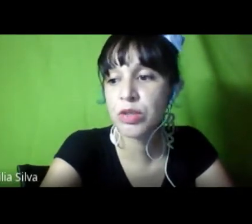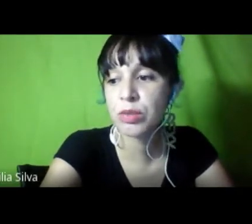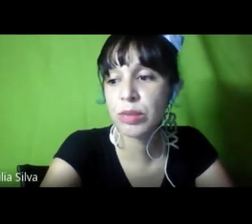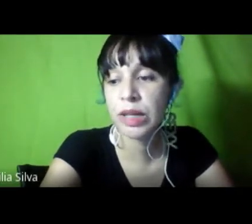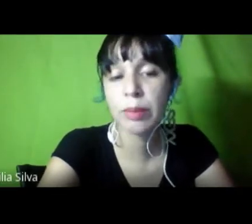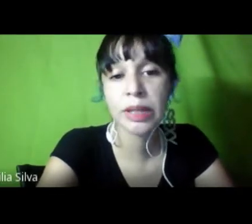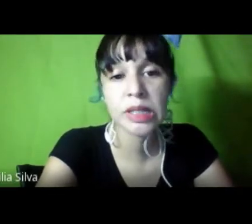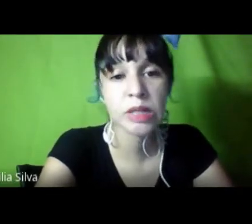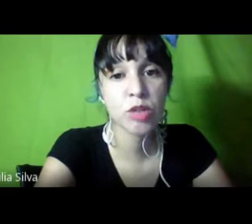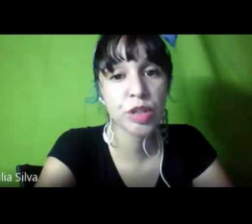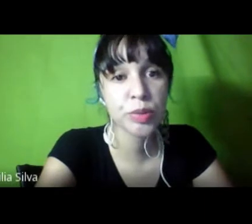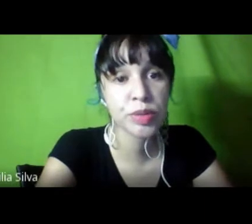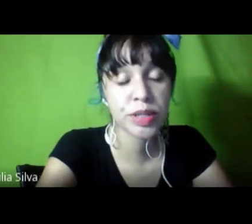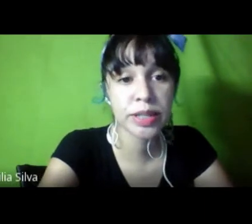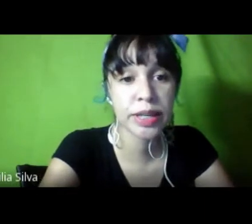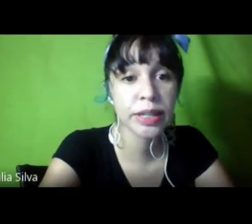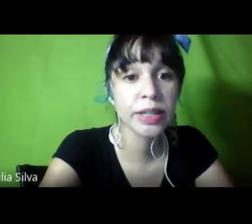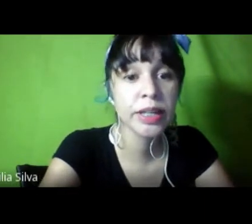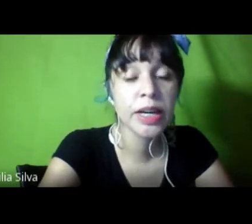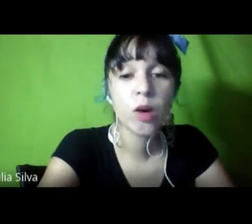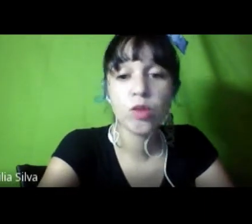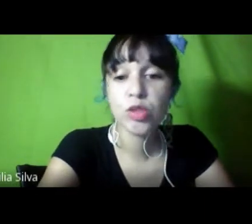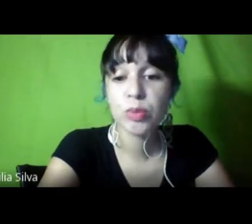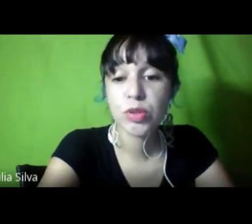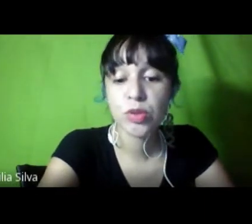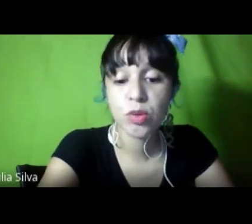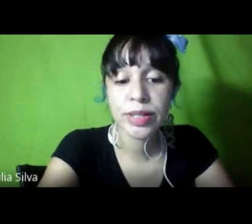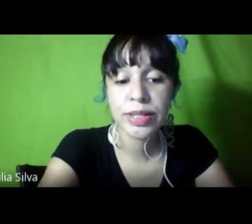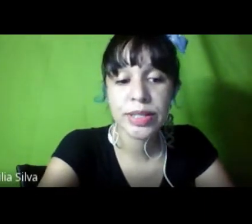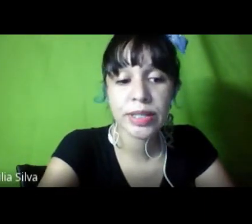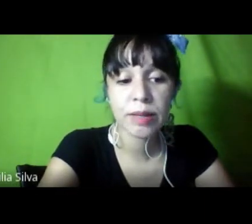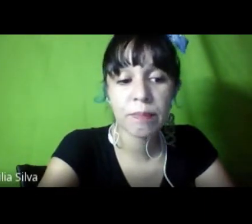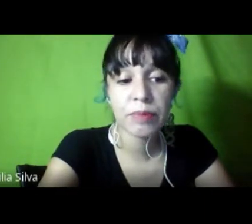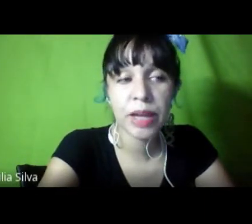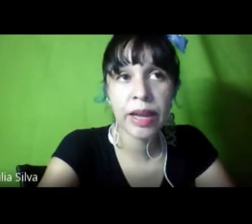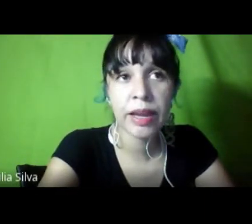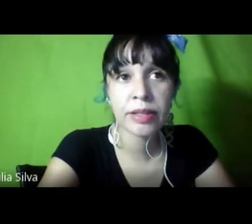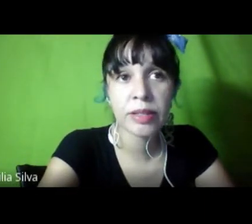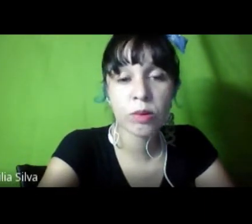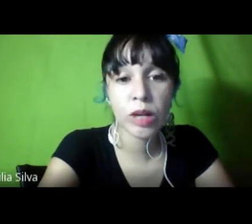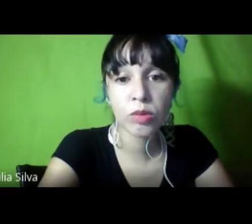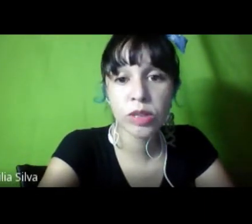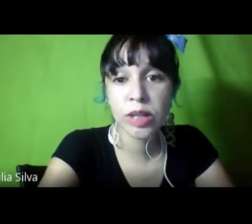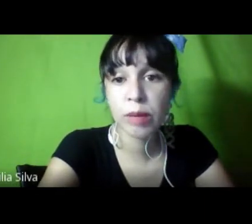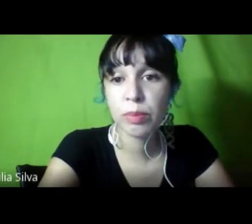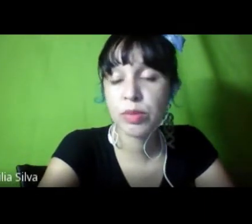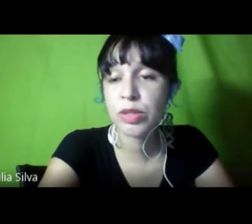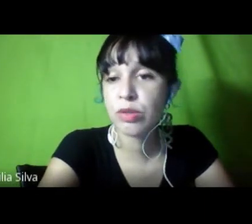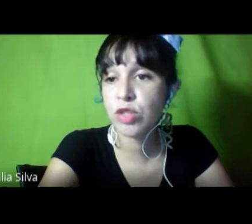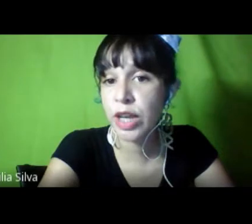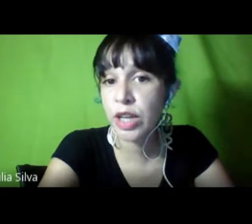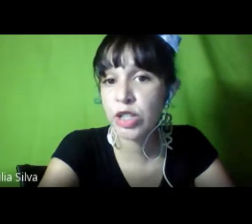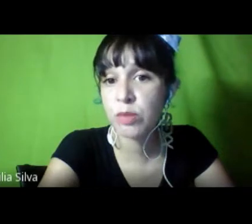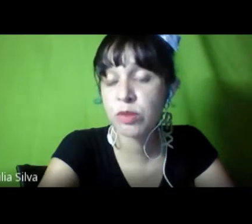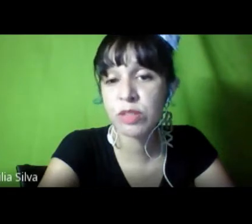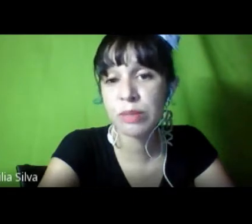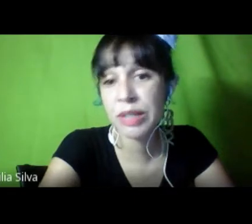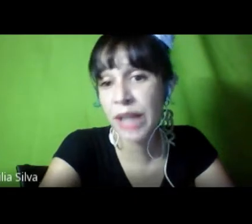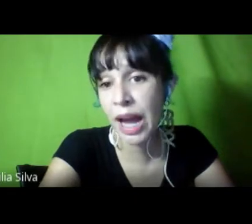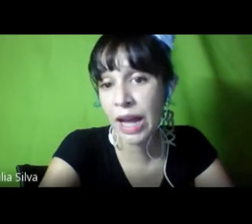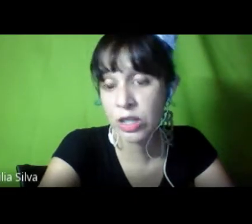falando sobre amanhã ser o Dia da Consciência Negra, onde pessoas estão na luta, né, por seus direitos,